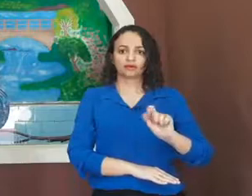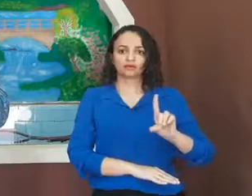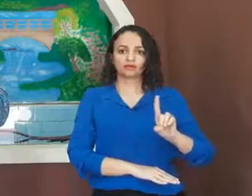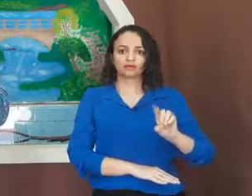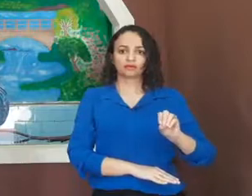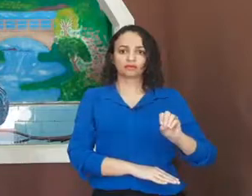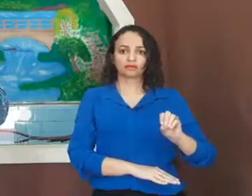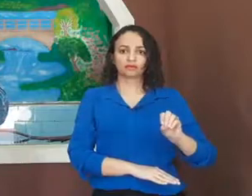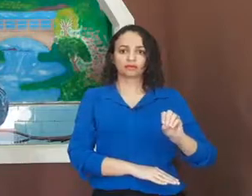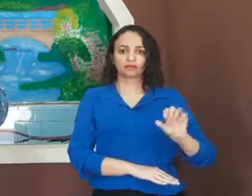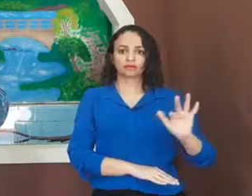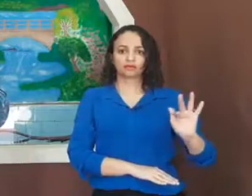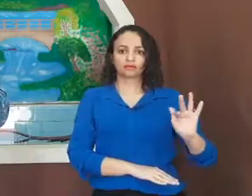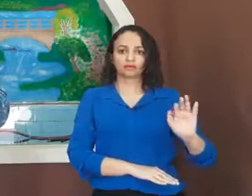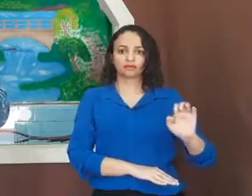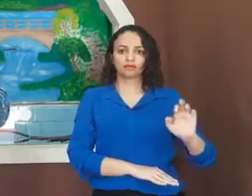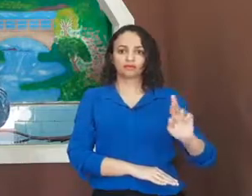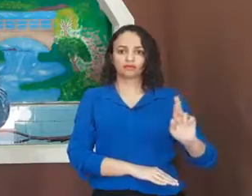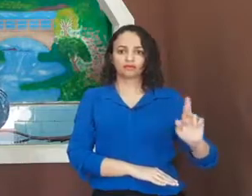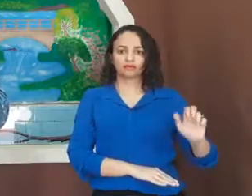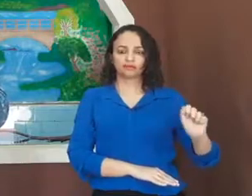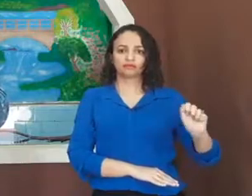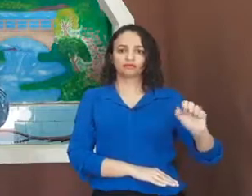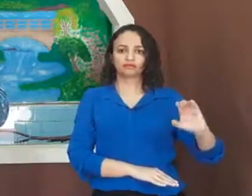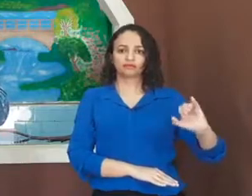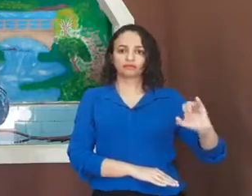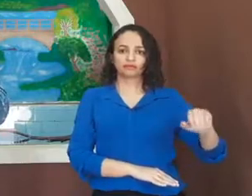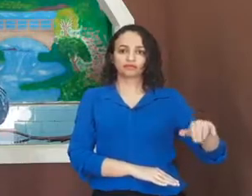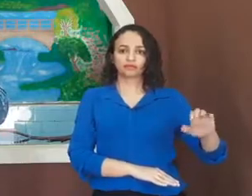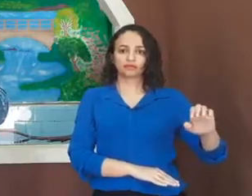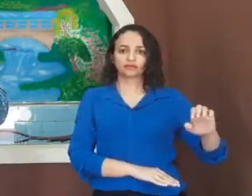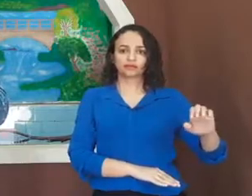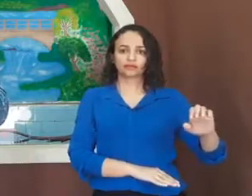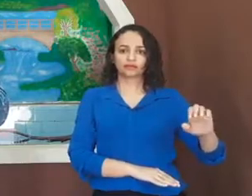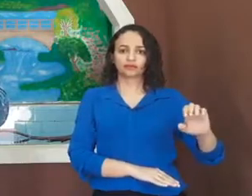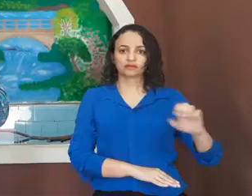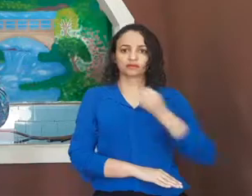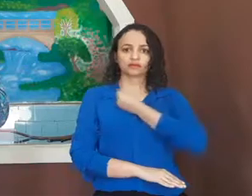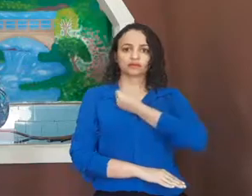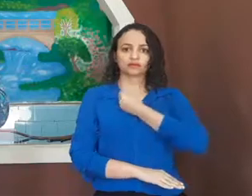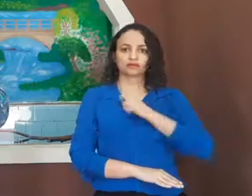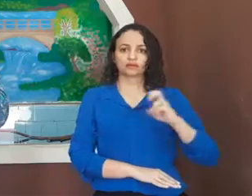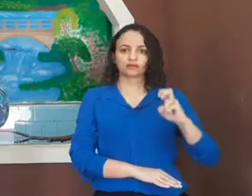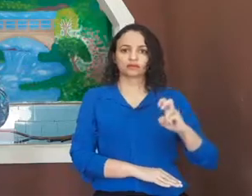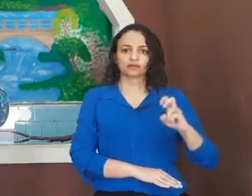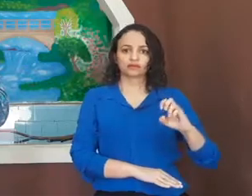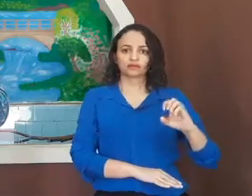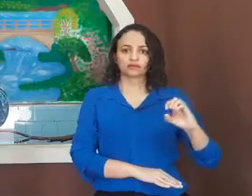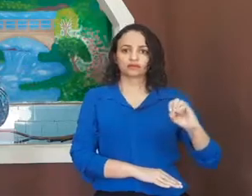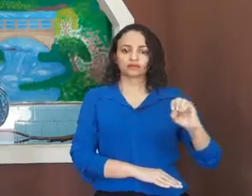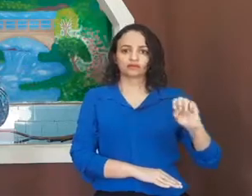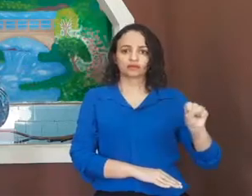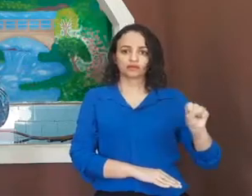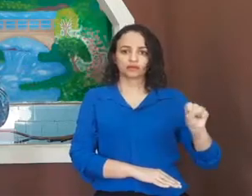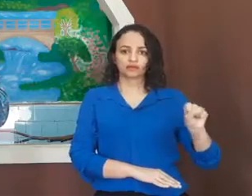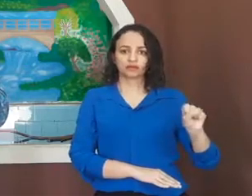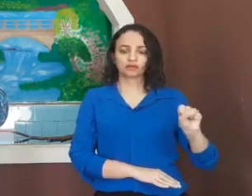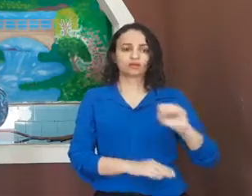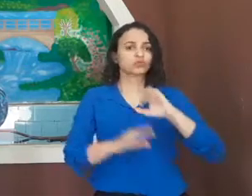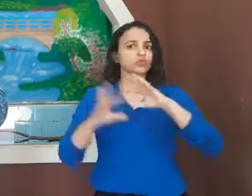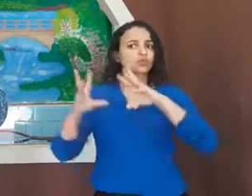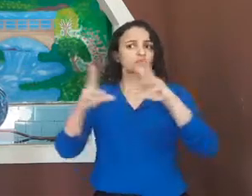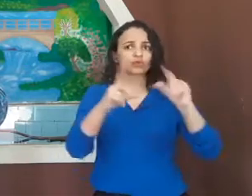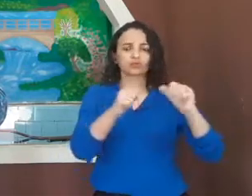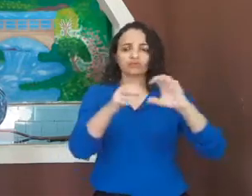508. Tá bom? Sejam todos bem-vindos aqui, local onde nós estudamos a palavra